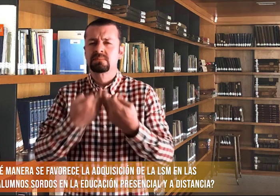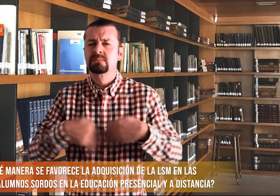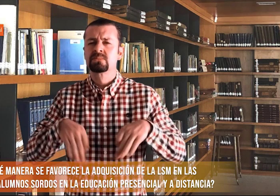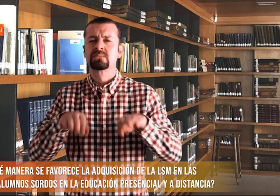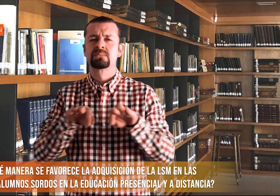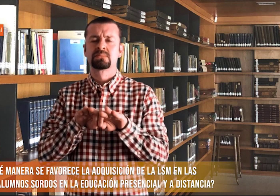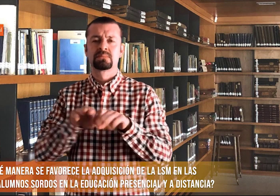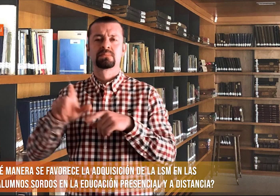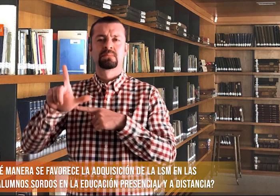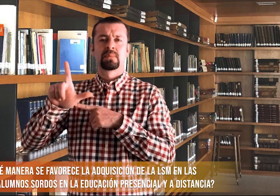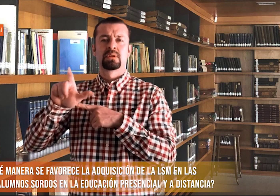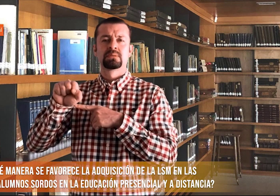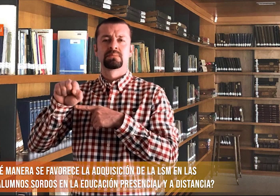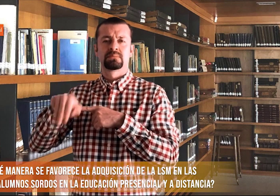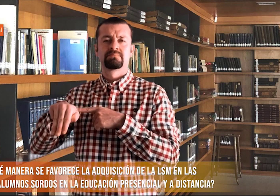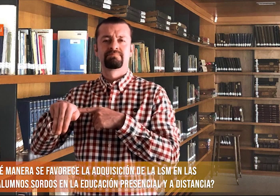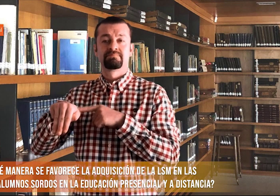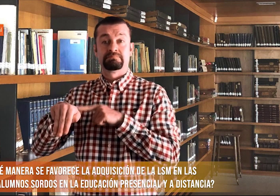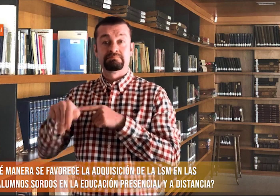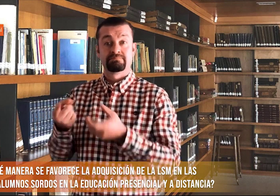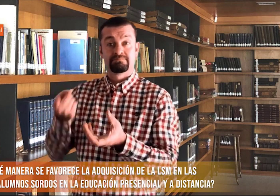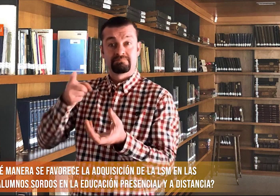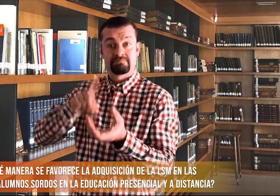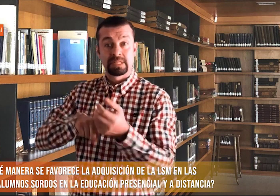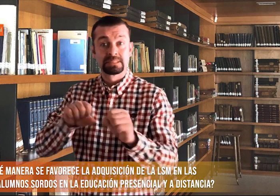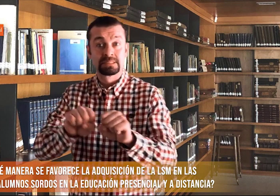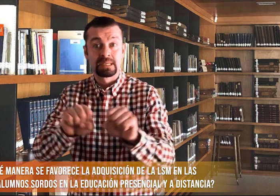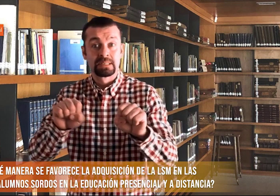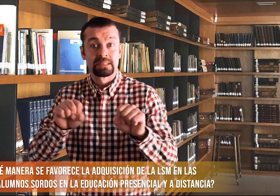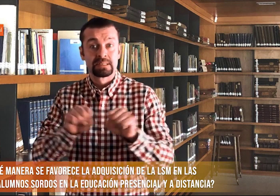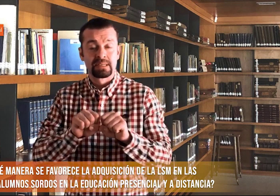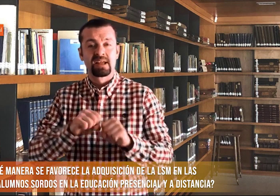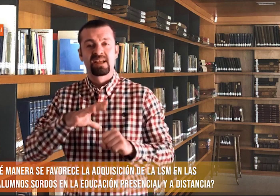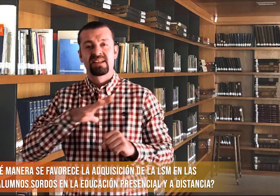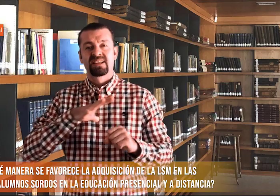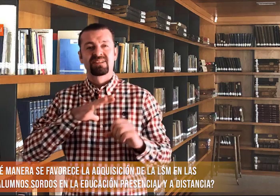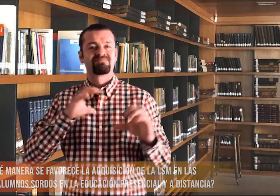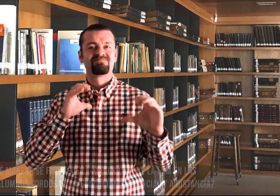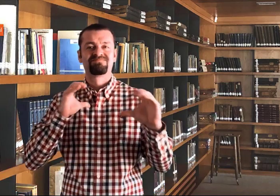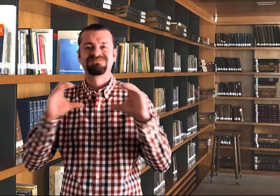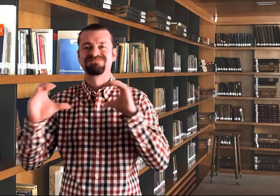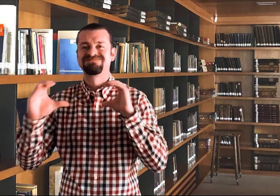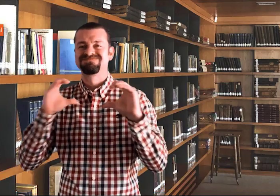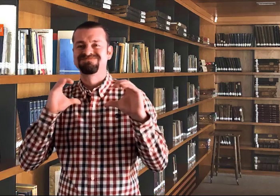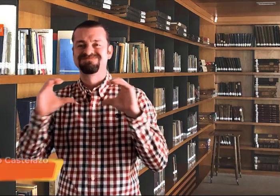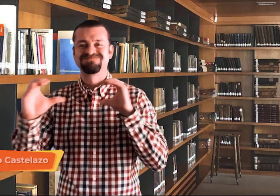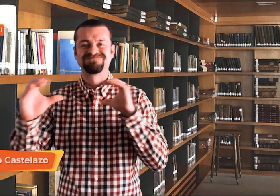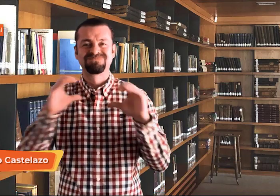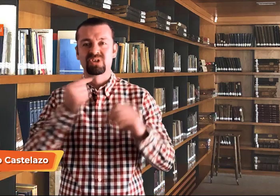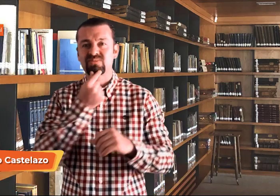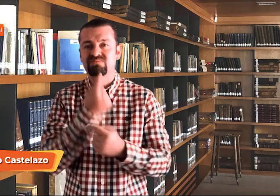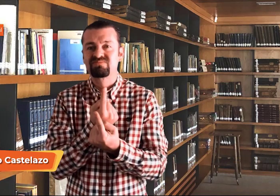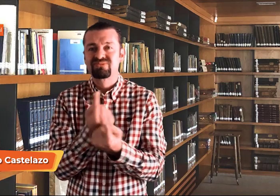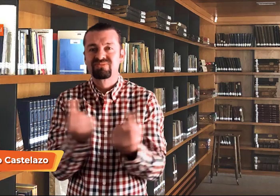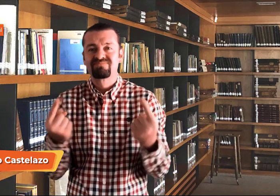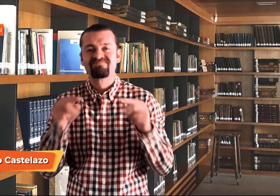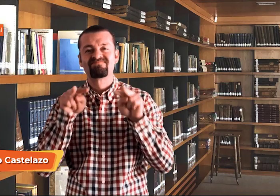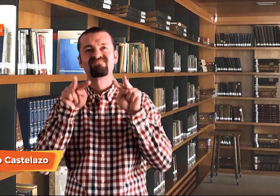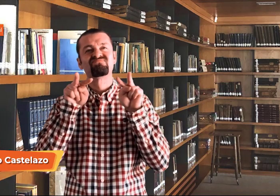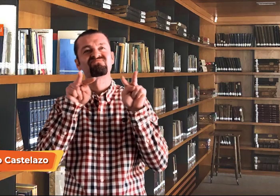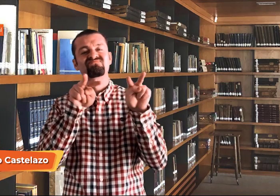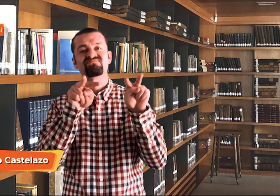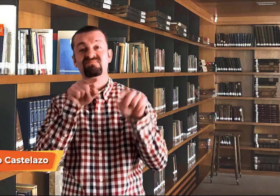Bien, algo sumamente importante para favorecer la lengua de señas mexicana en el trabajo presencial dentro del salón de